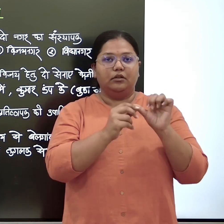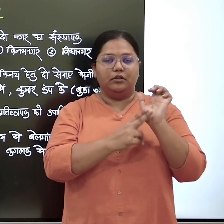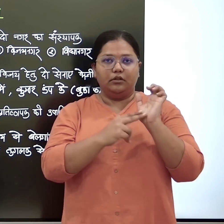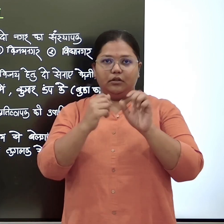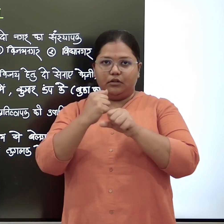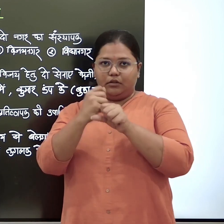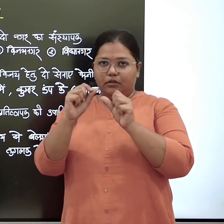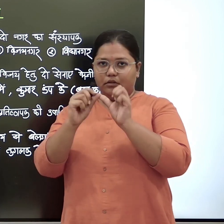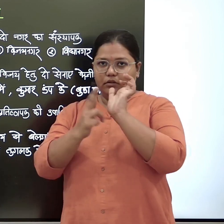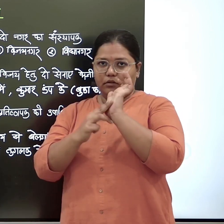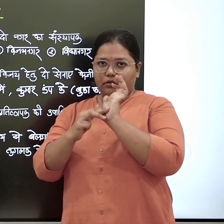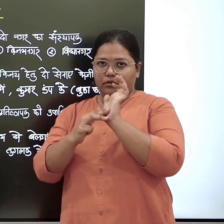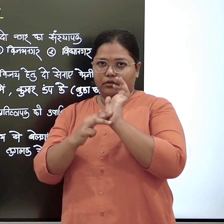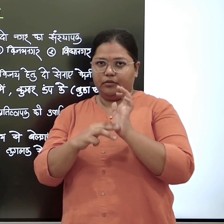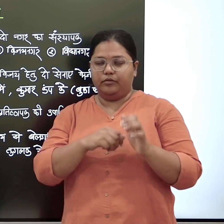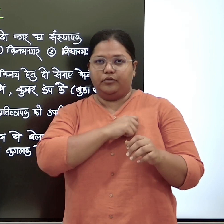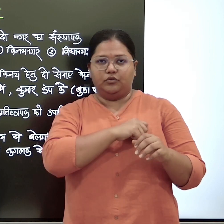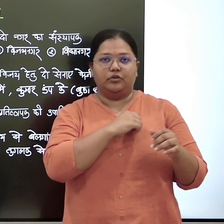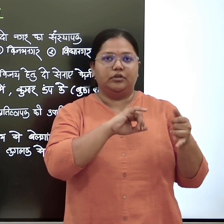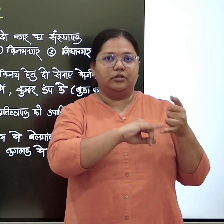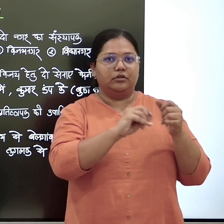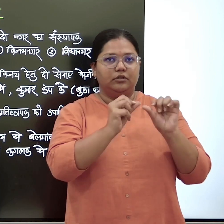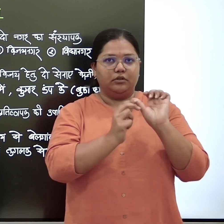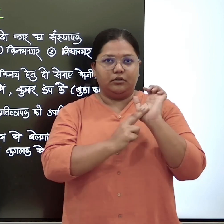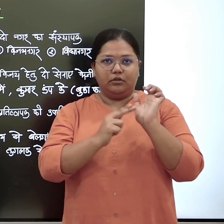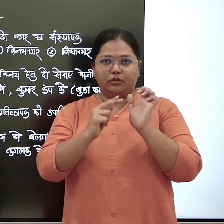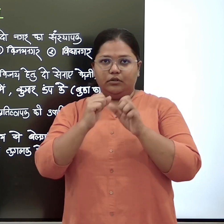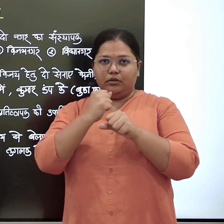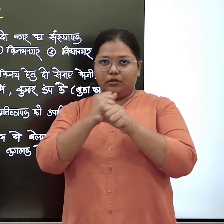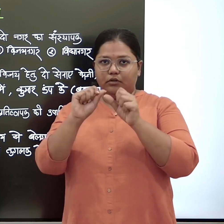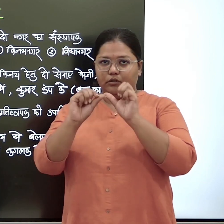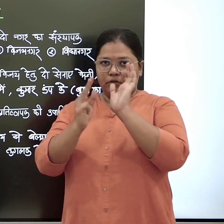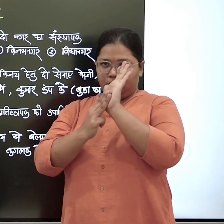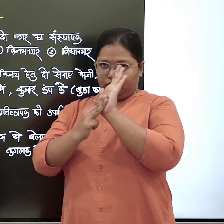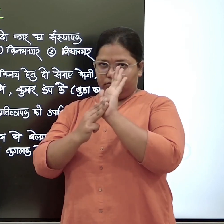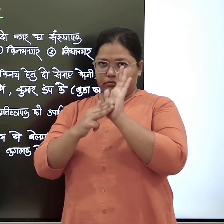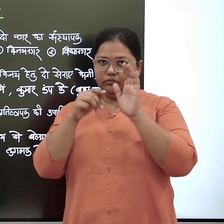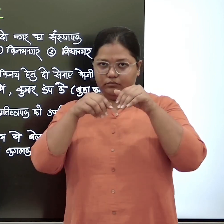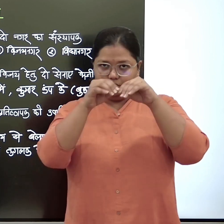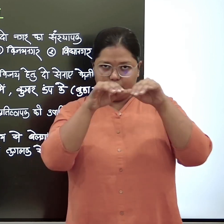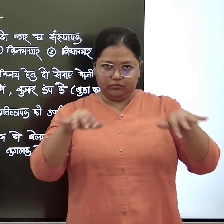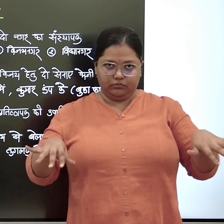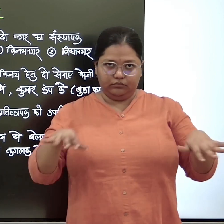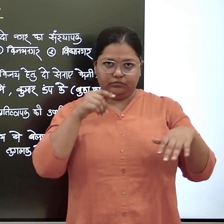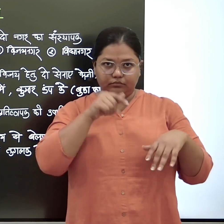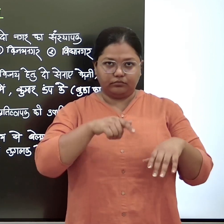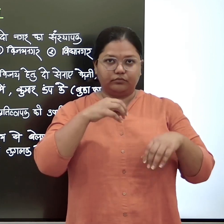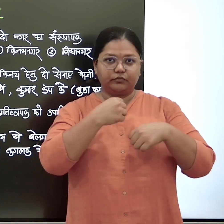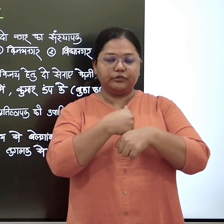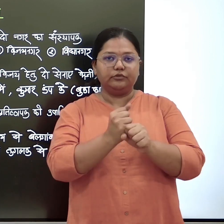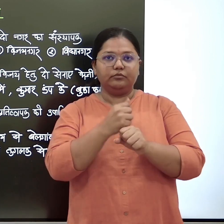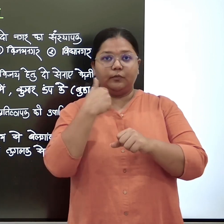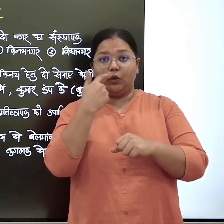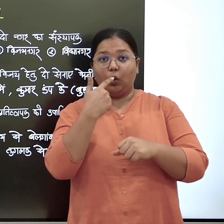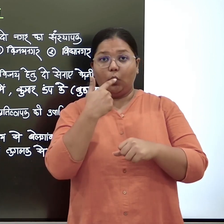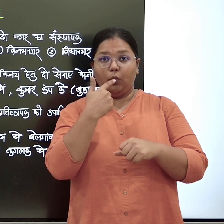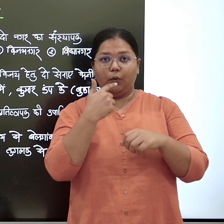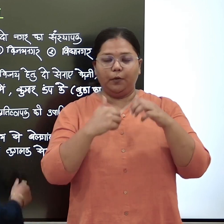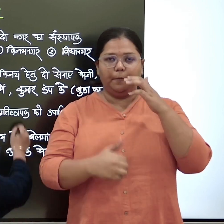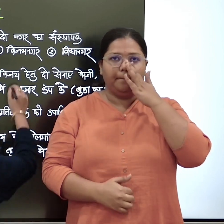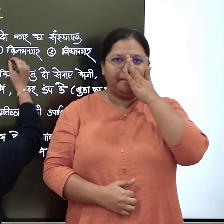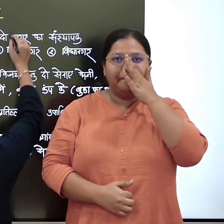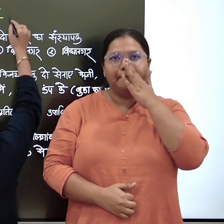हरिहर बुक्का ने अपने पिता के नाम पर जो है वो संगम वंश की स्थापना की थी। संगम वंश का कार्यकाल रहा